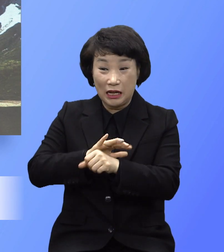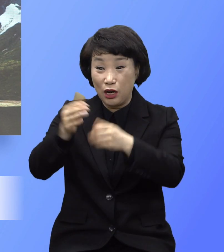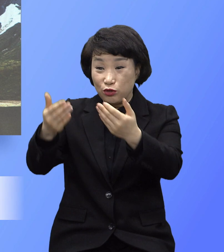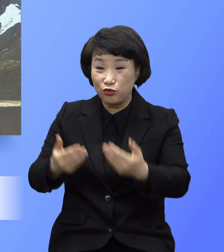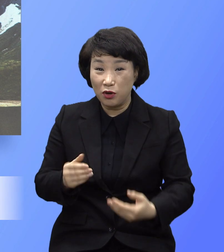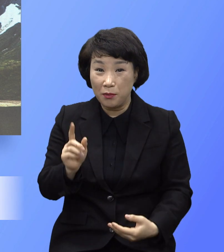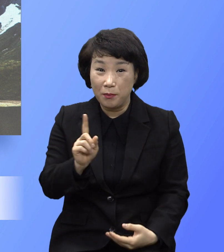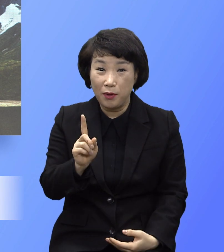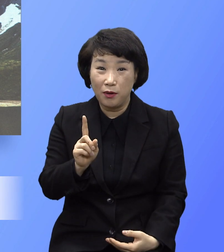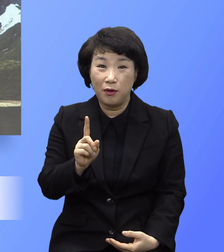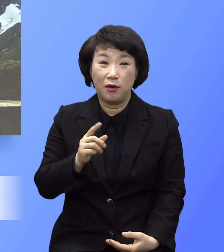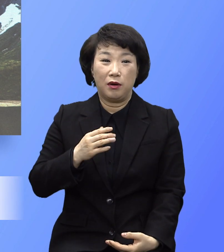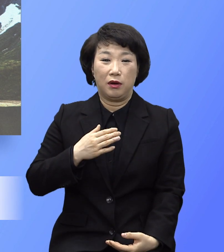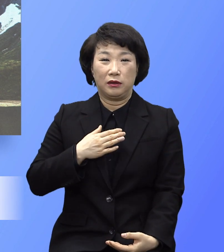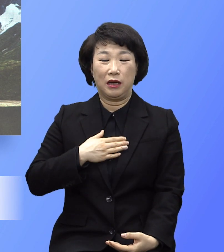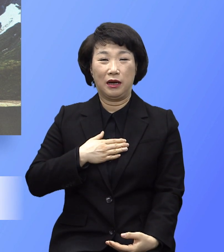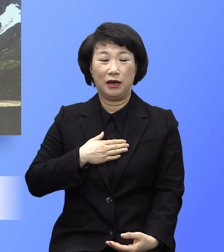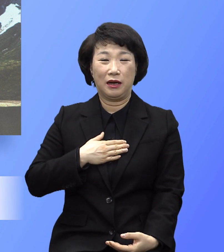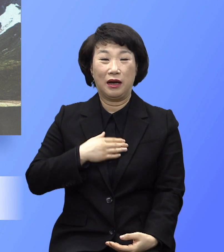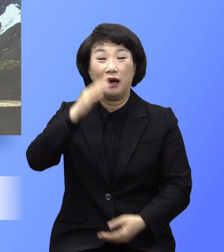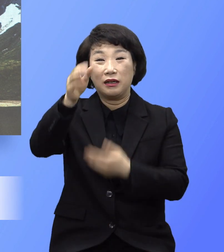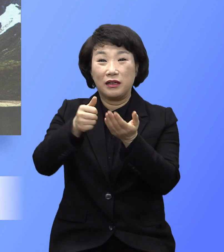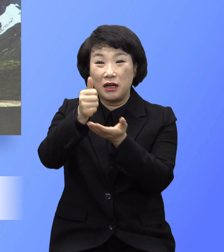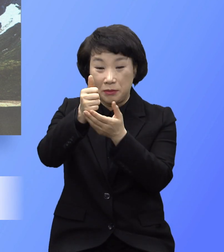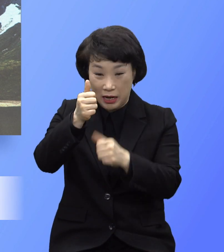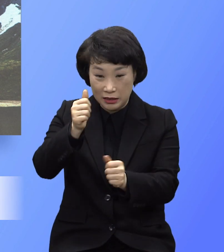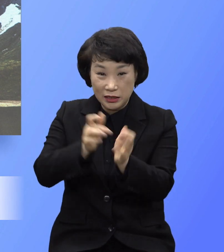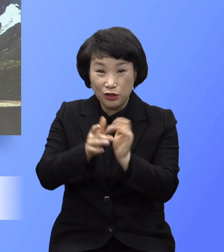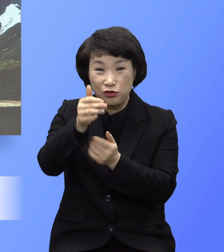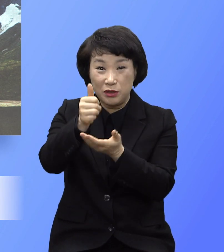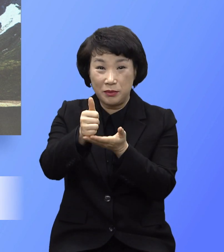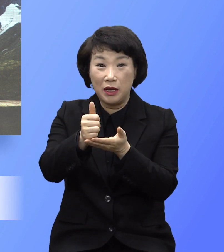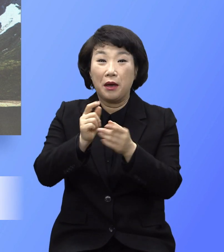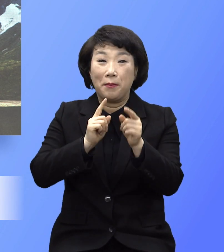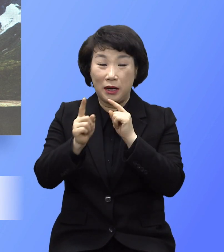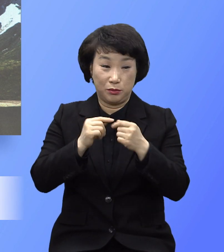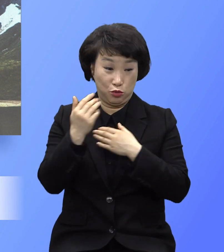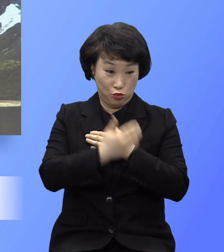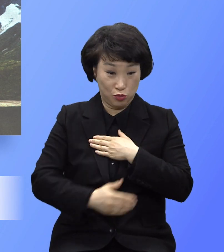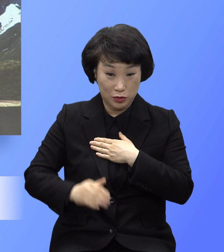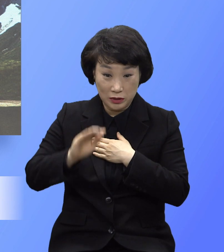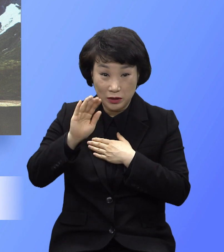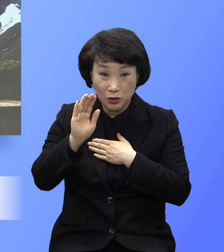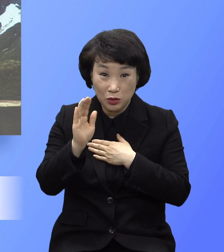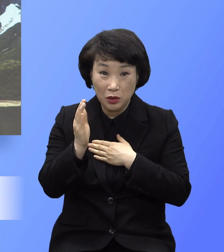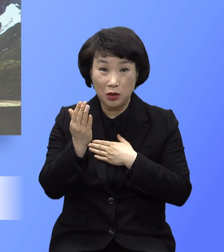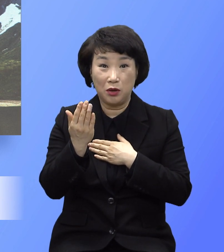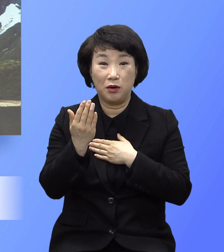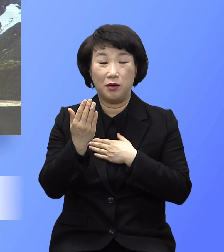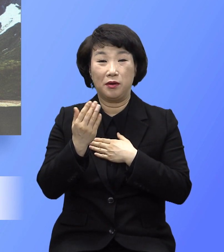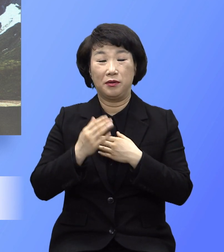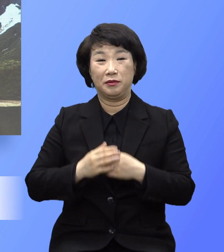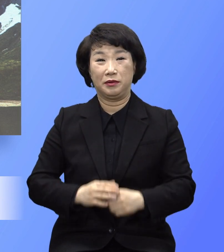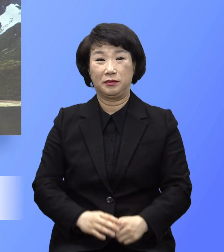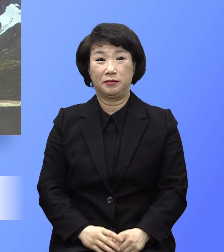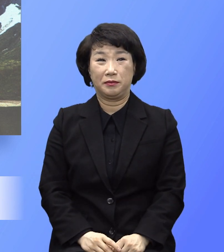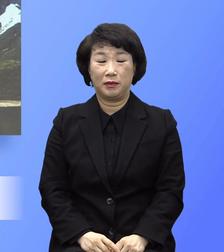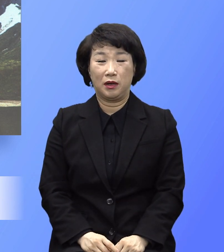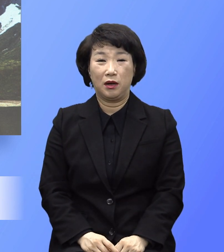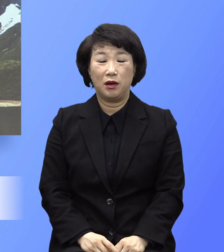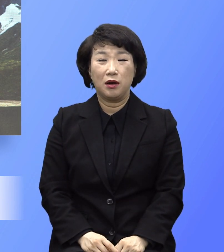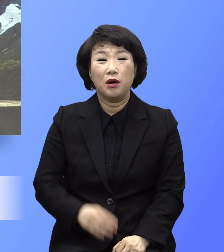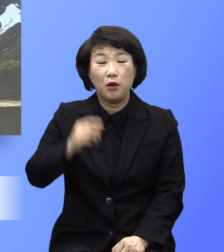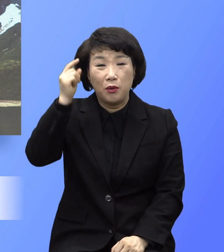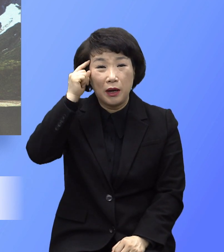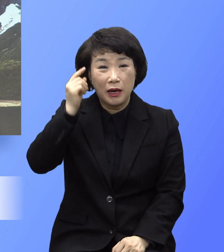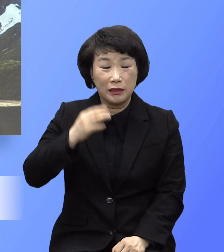사랑은 하나님 아들이 말씀이 육신이 되셔서.